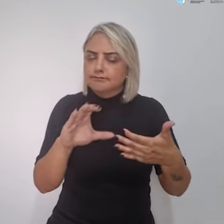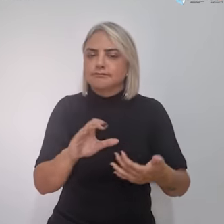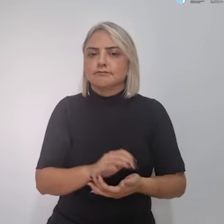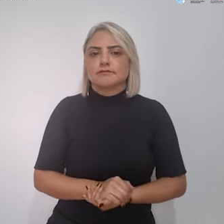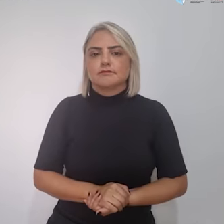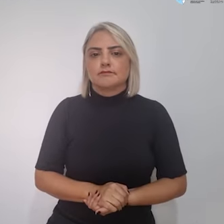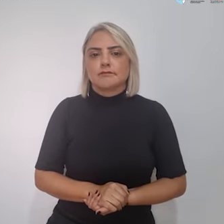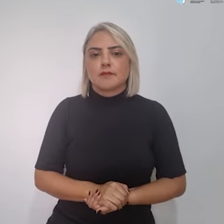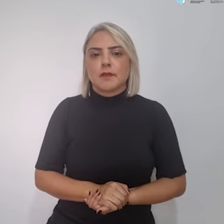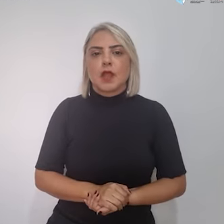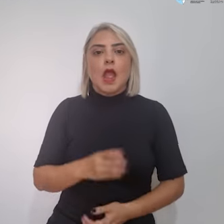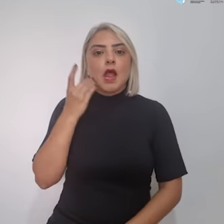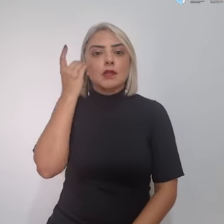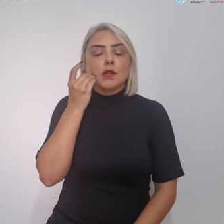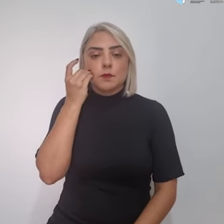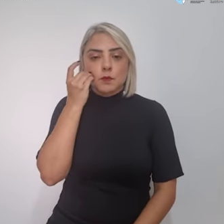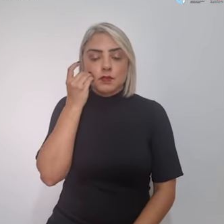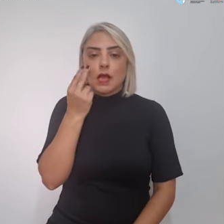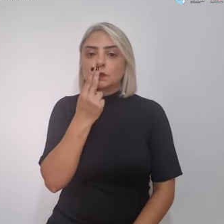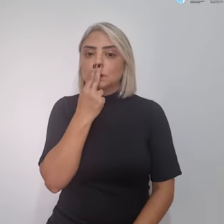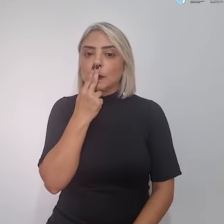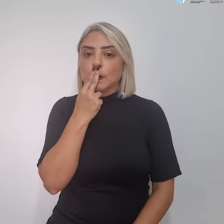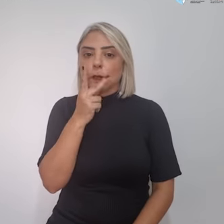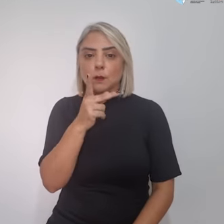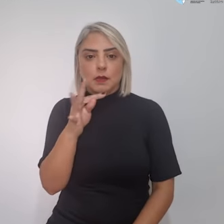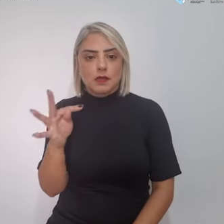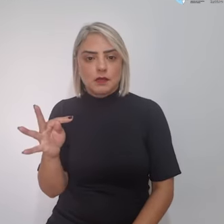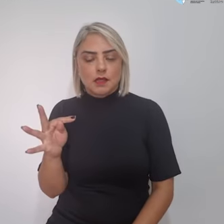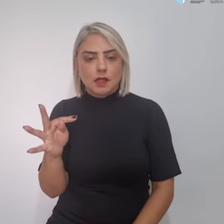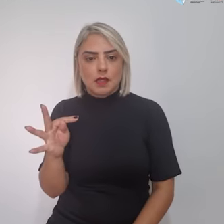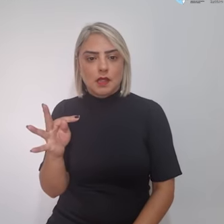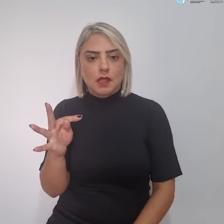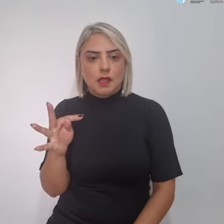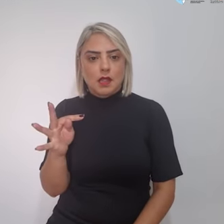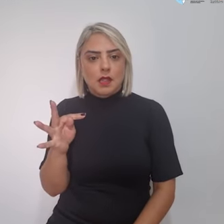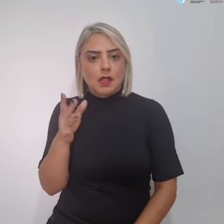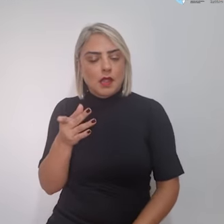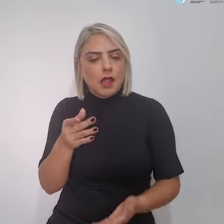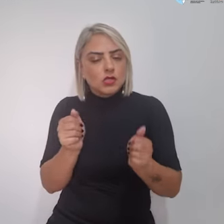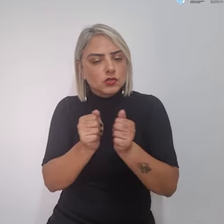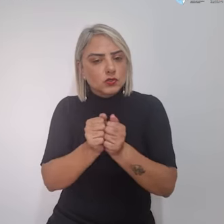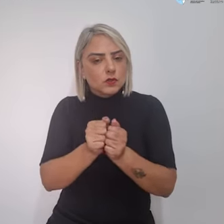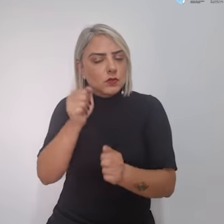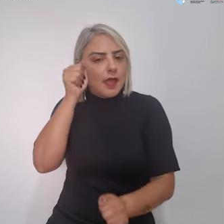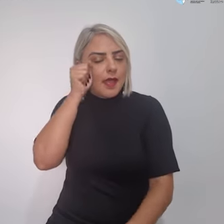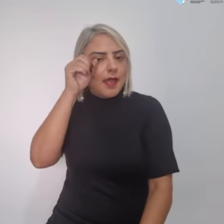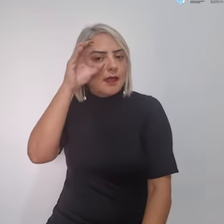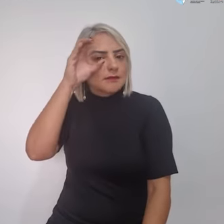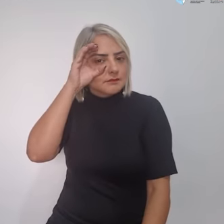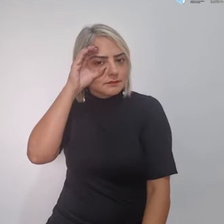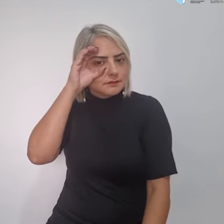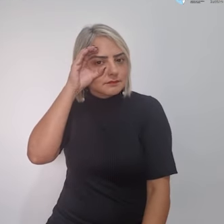Deputado Chico Vigilante do PT e sua copartidária deputada Arlete Sampaio foram